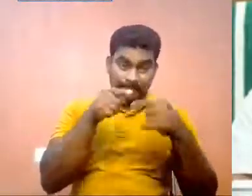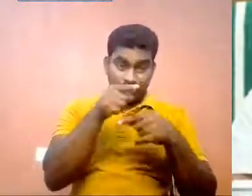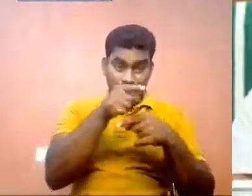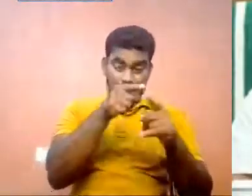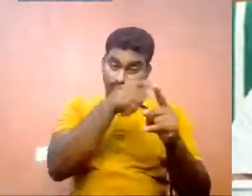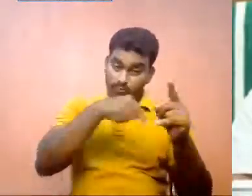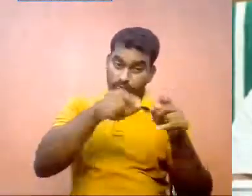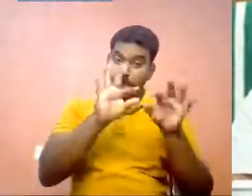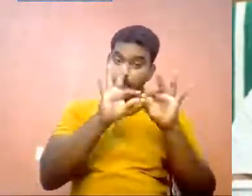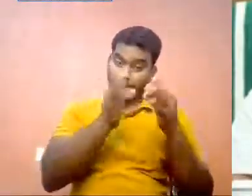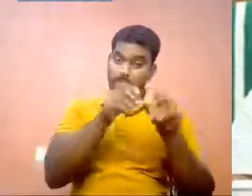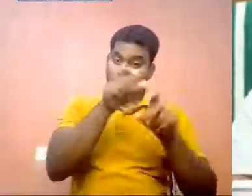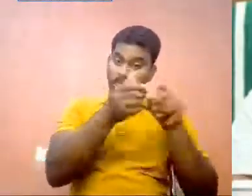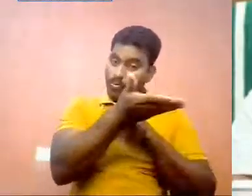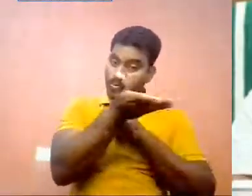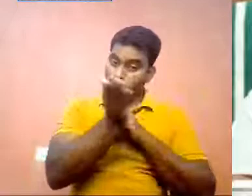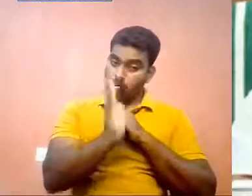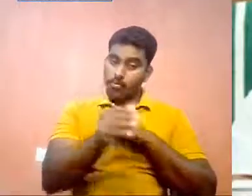പ്രായമായവർ